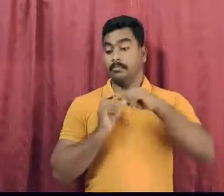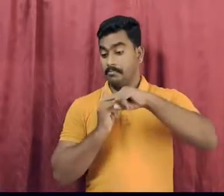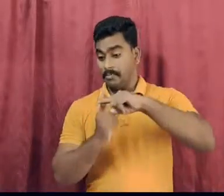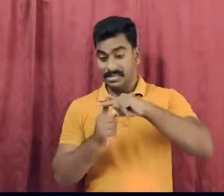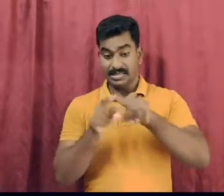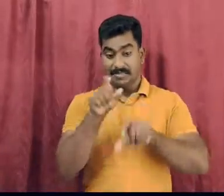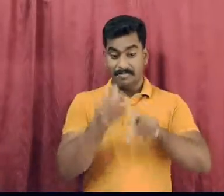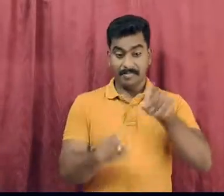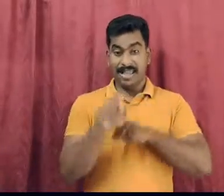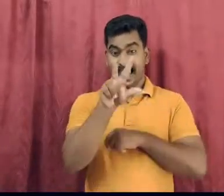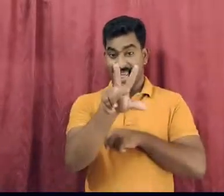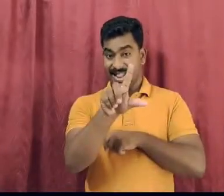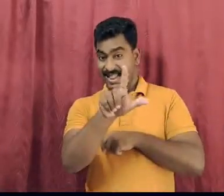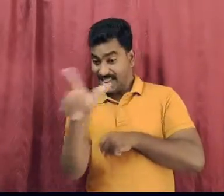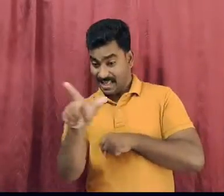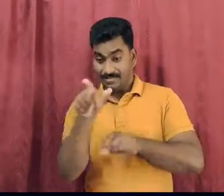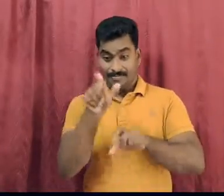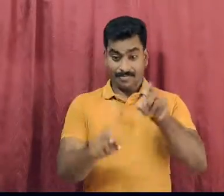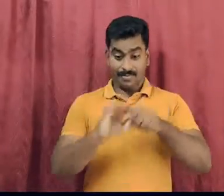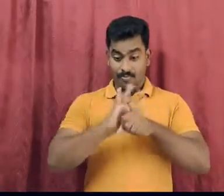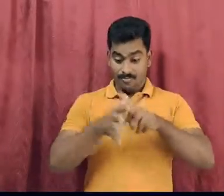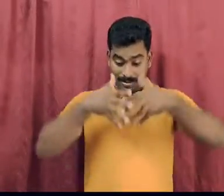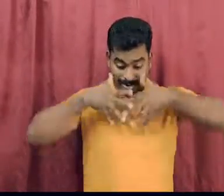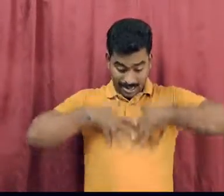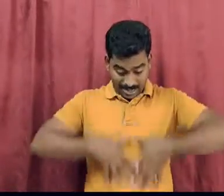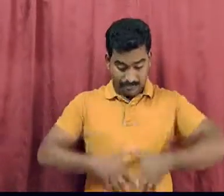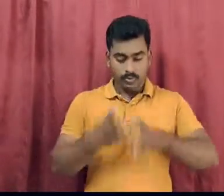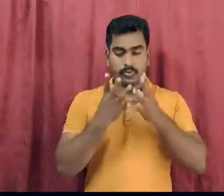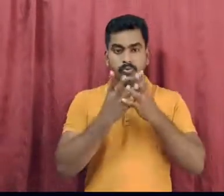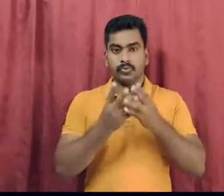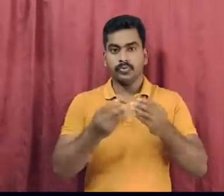8 ലക്ഷം പേർ രോഗമുക്തി നേടി.